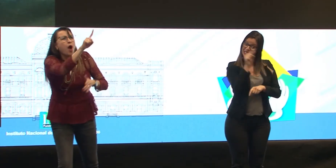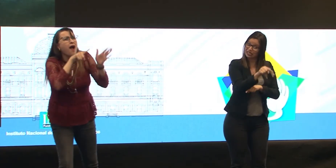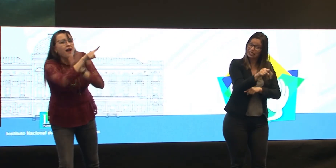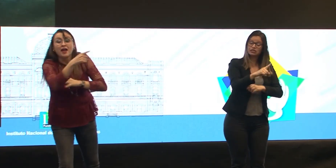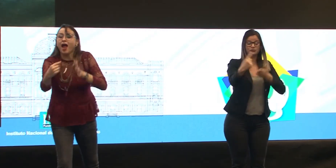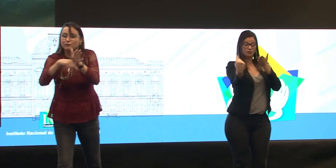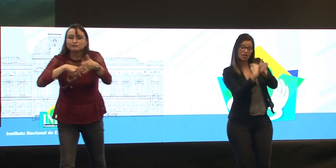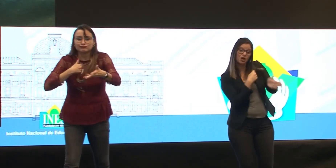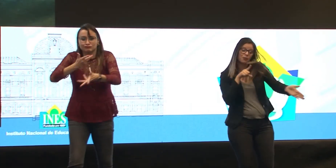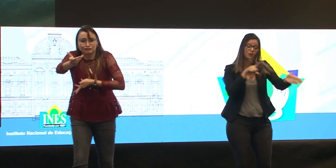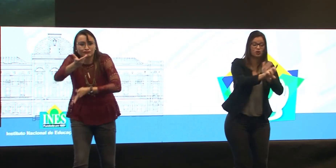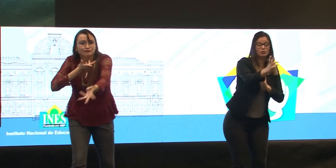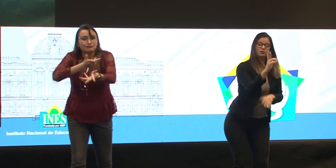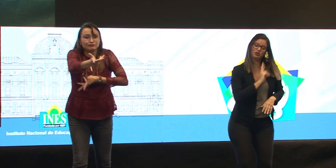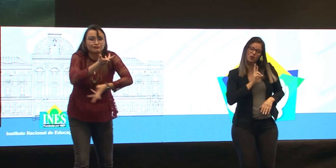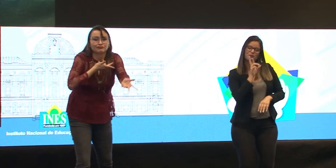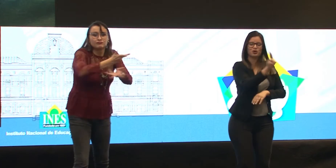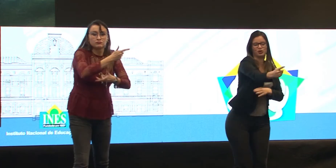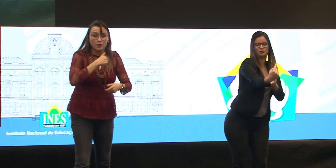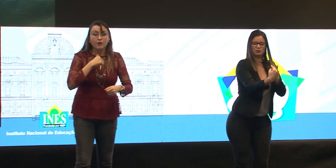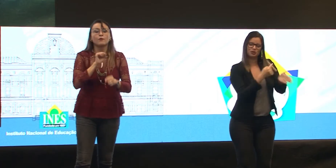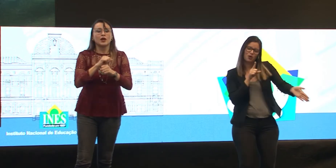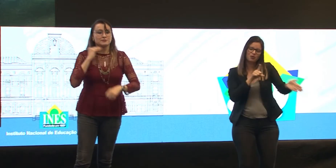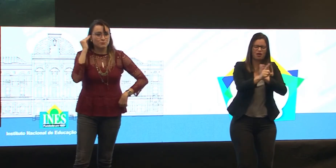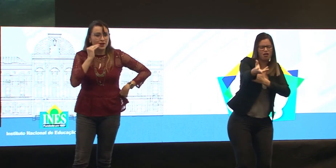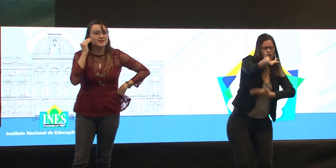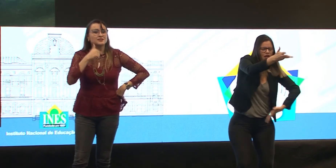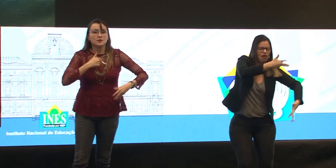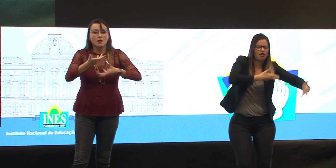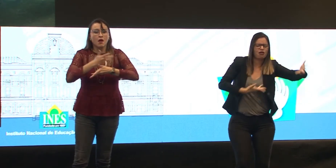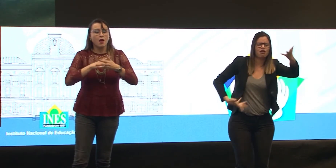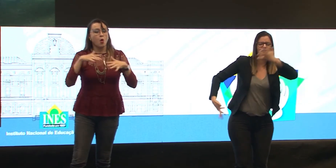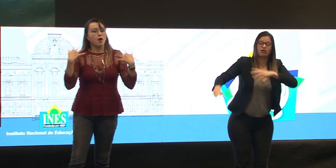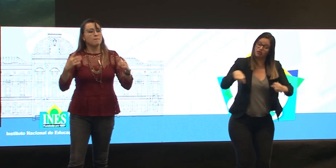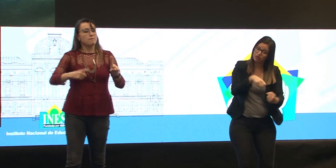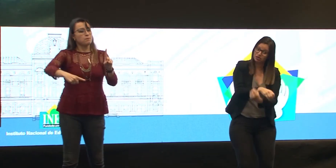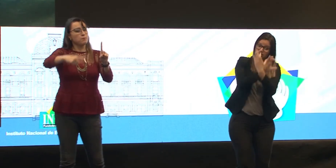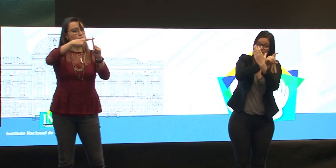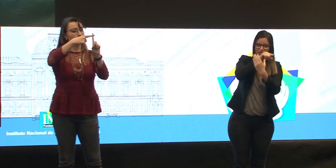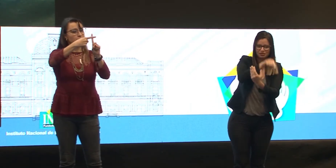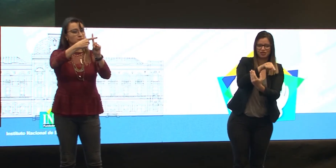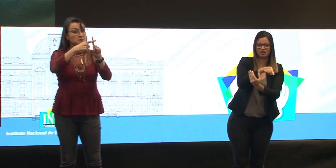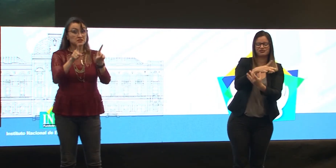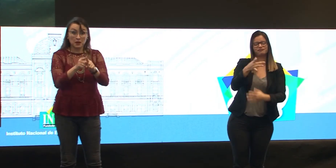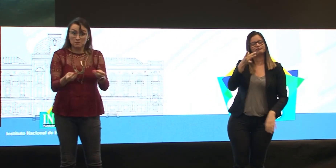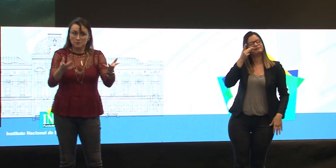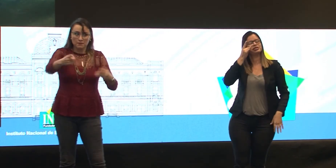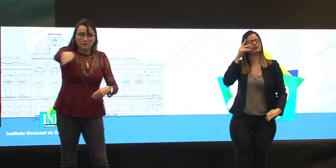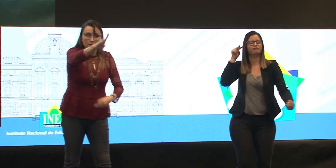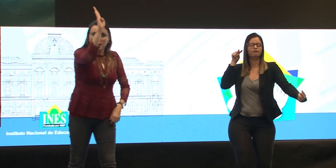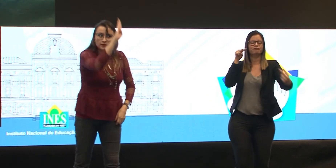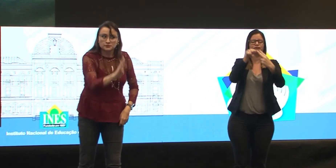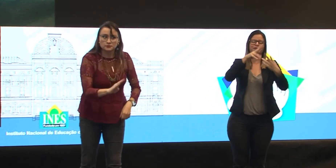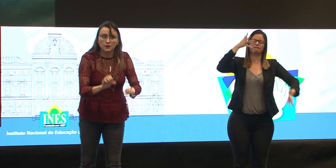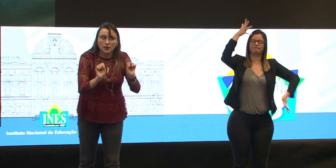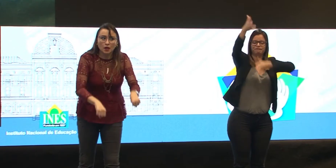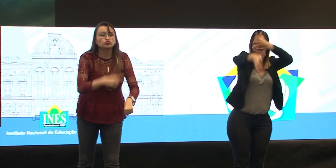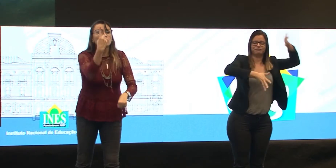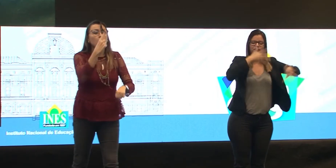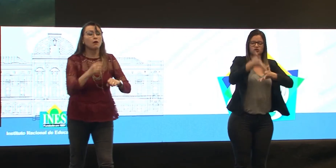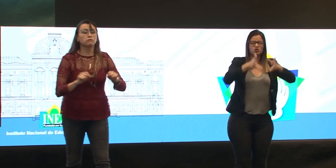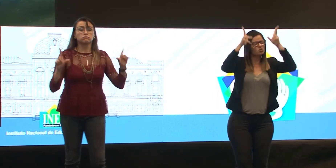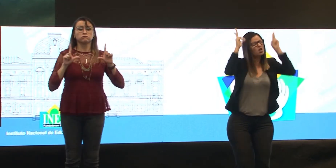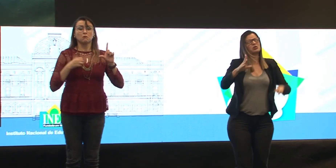plataforma e para poder entender e sanar suas dúvidas. É uma experiência extremamente interessante e positiva que acontece